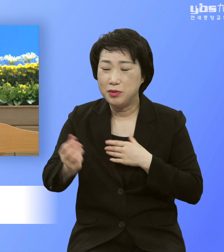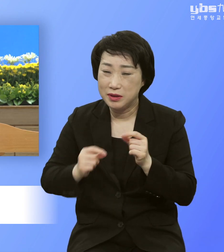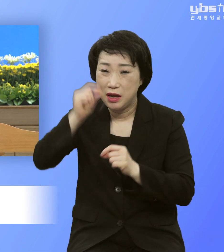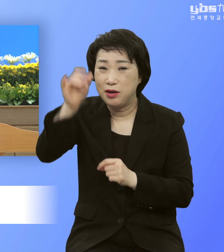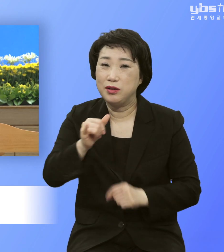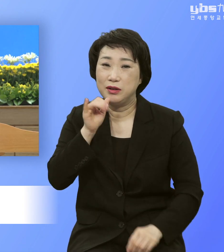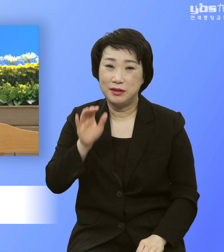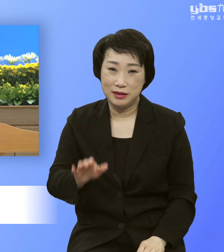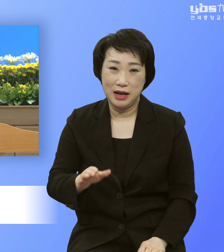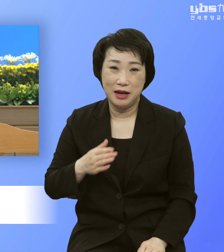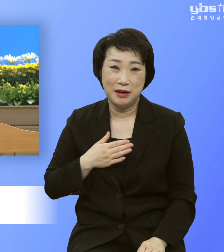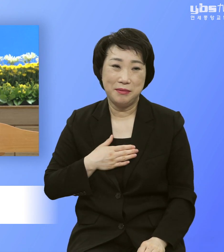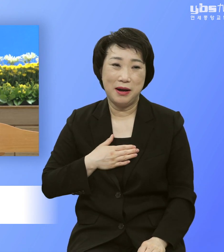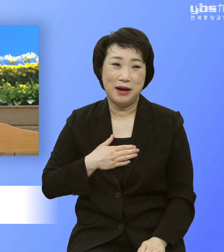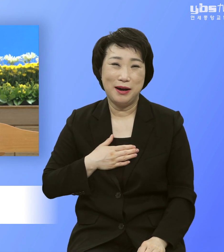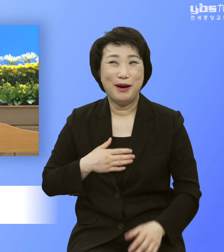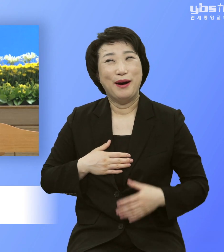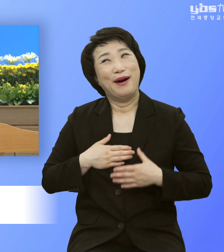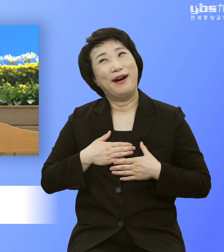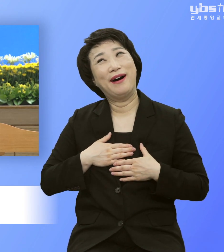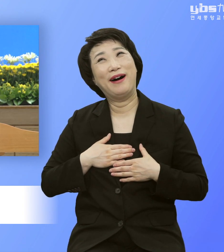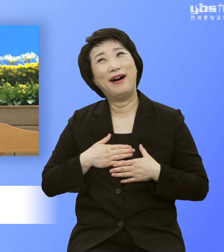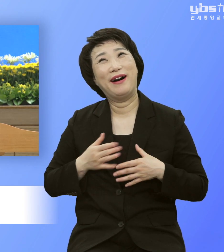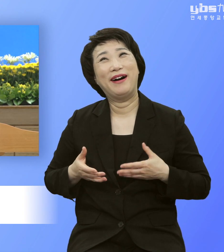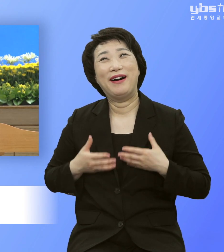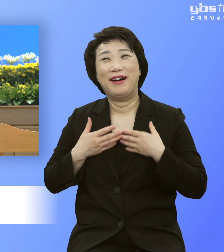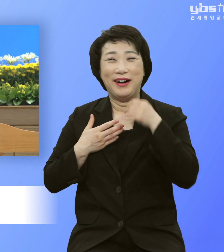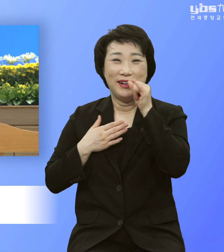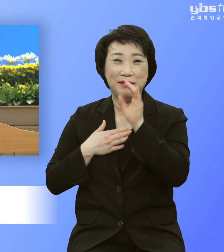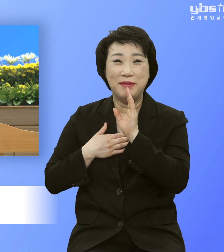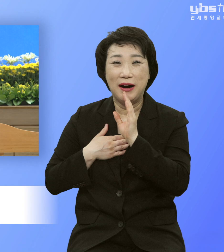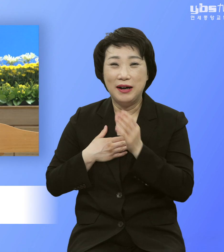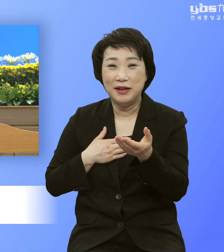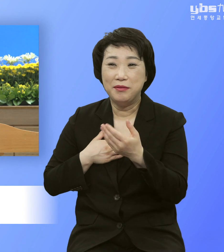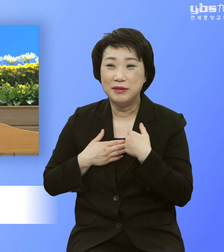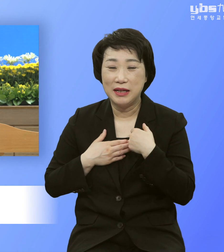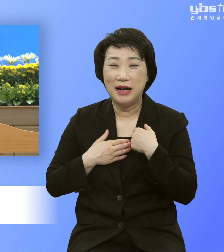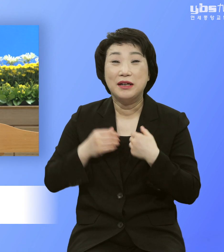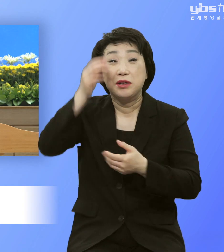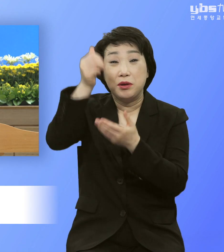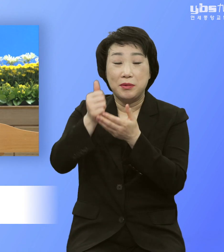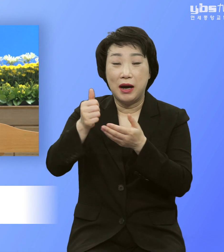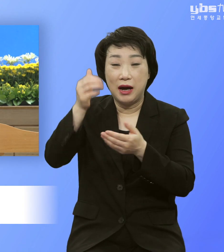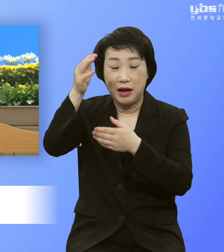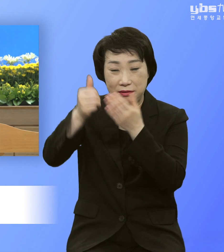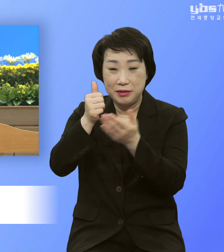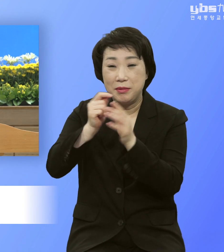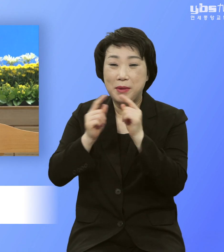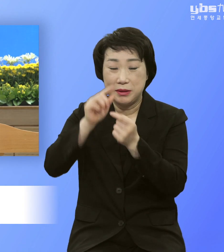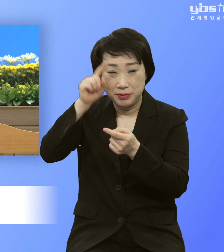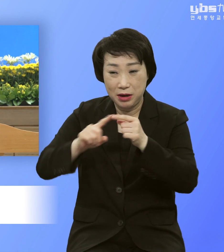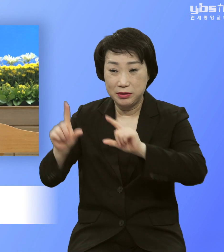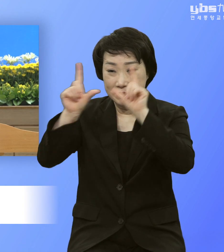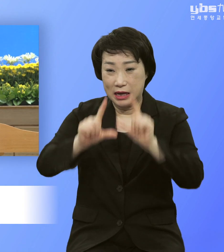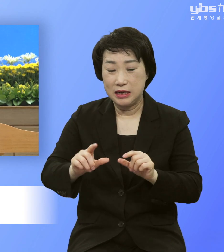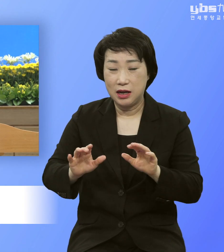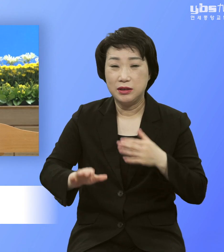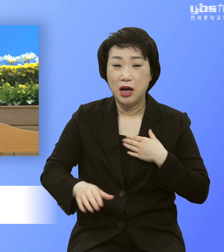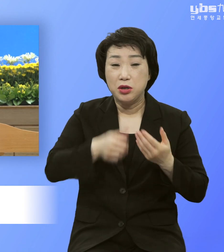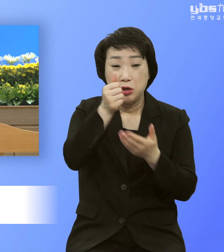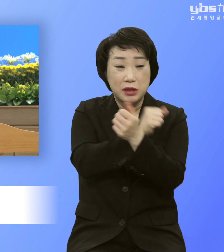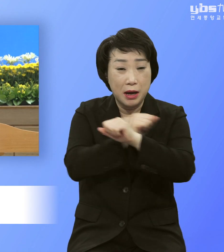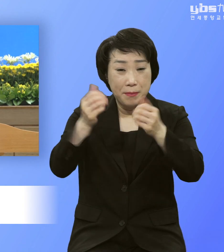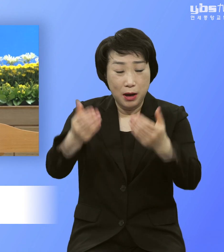있다. 흥분되지 않느냐 이 말이에요. 나는 성령으로 말씀대로 살리라. 내가 죄사함